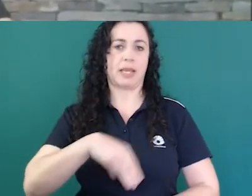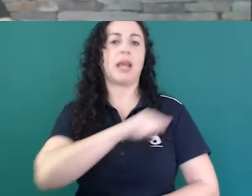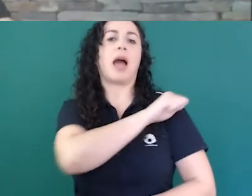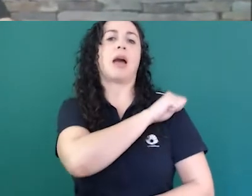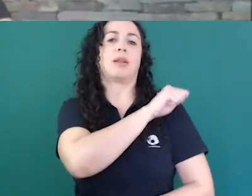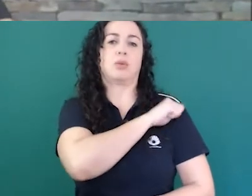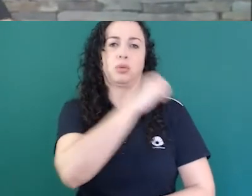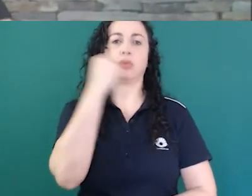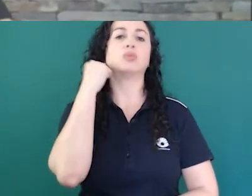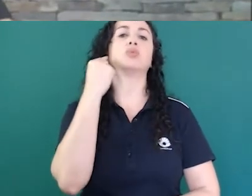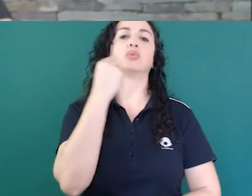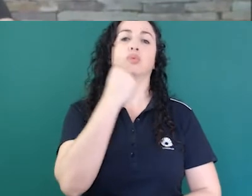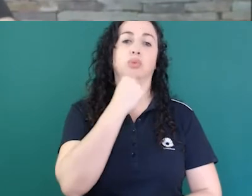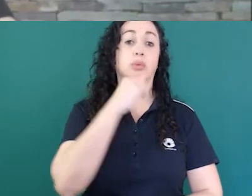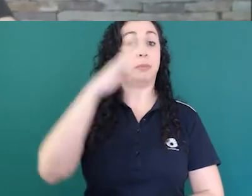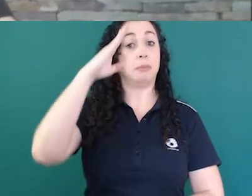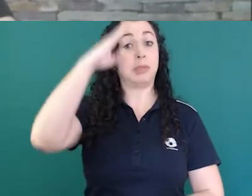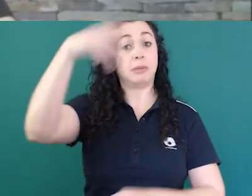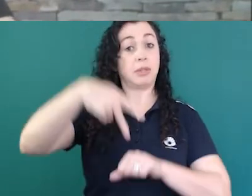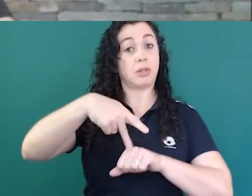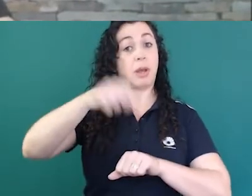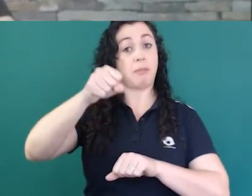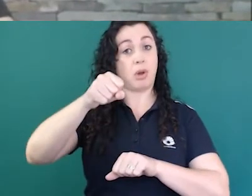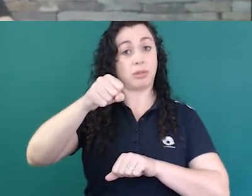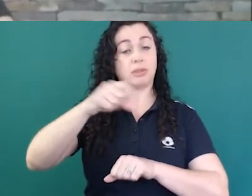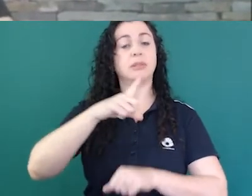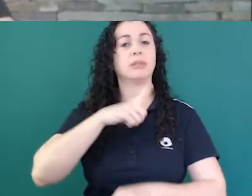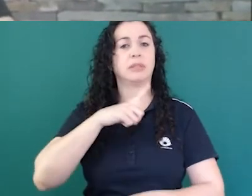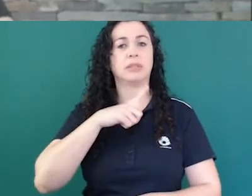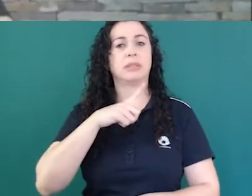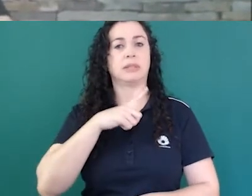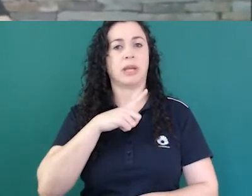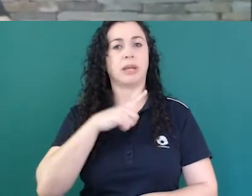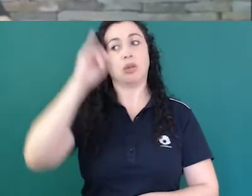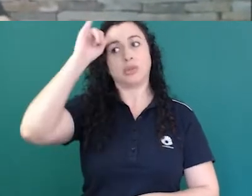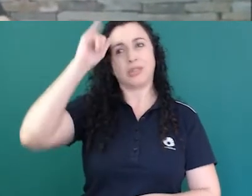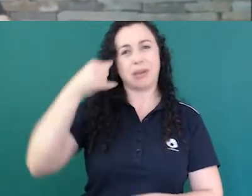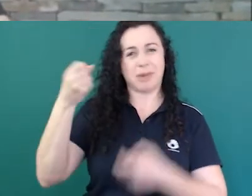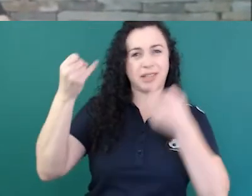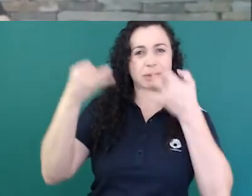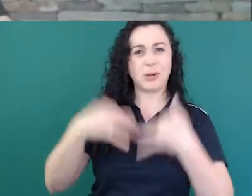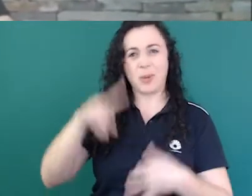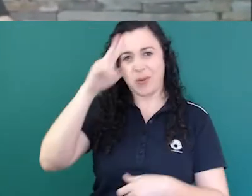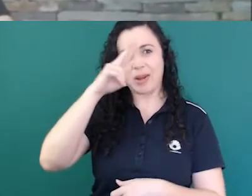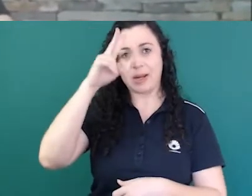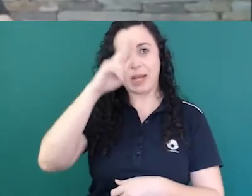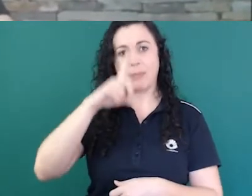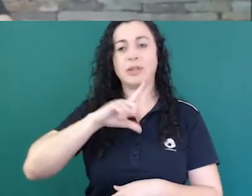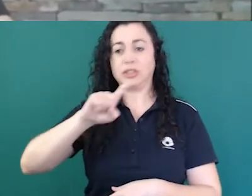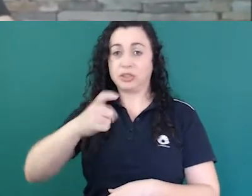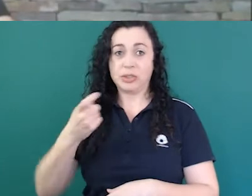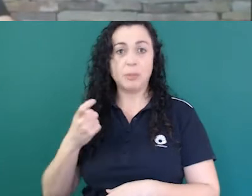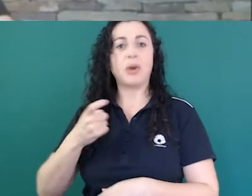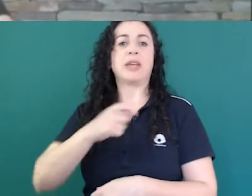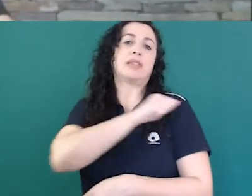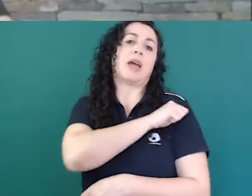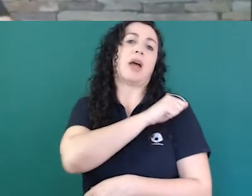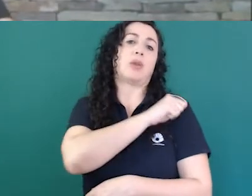-graduação como o Zé Mário falou nós tivemos uma aluna surda que terminou agora há pouco o trabalho dela de mestrado